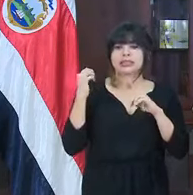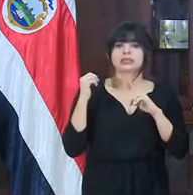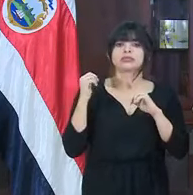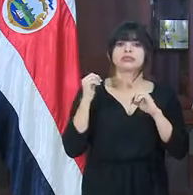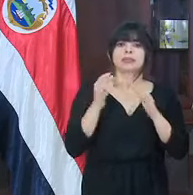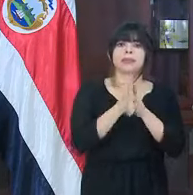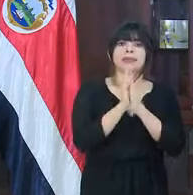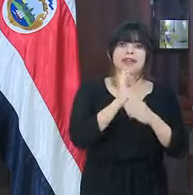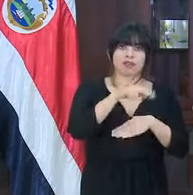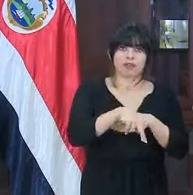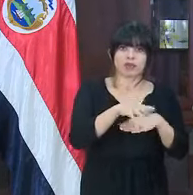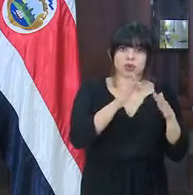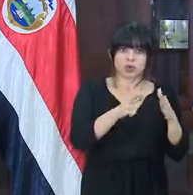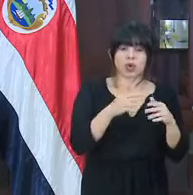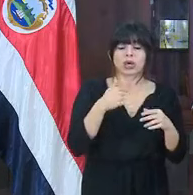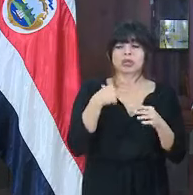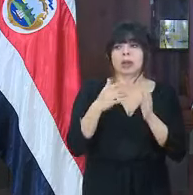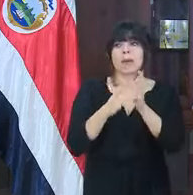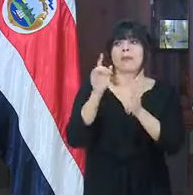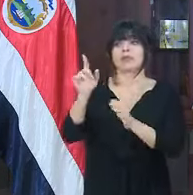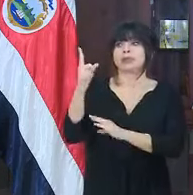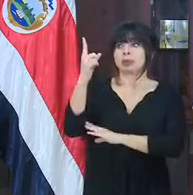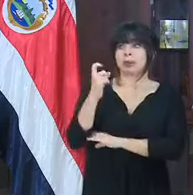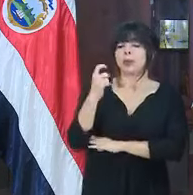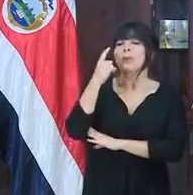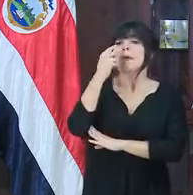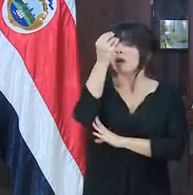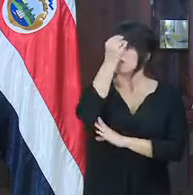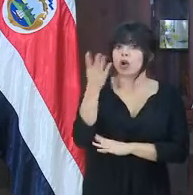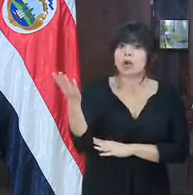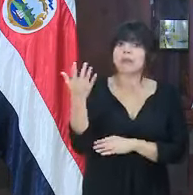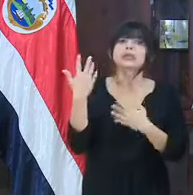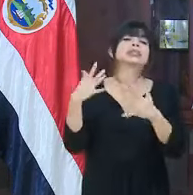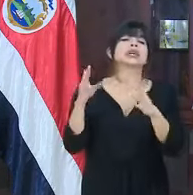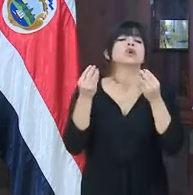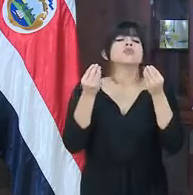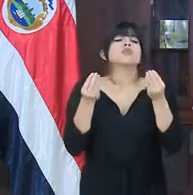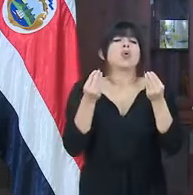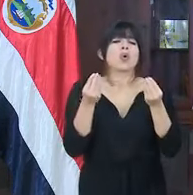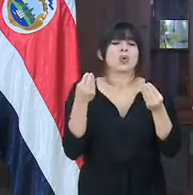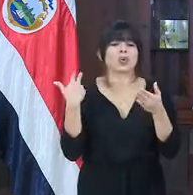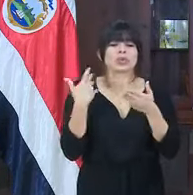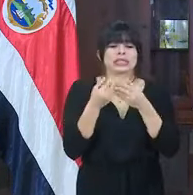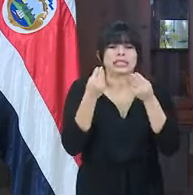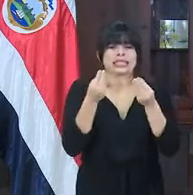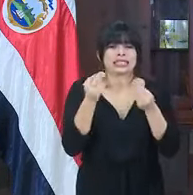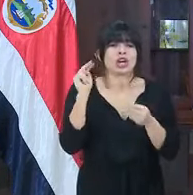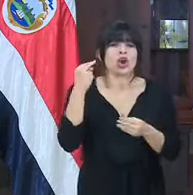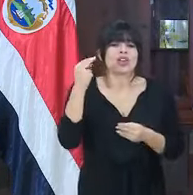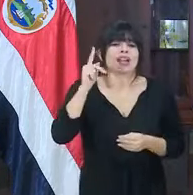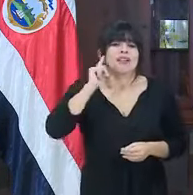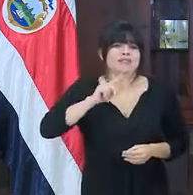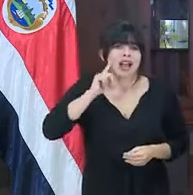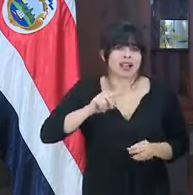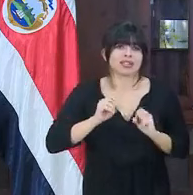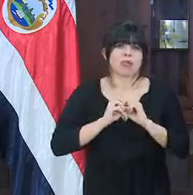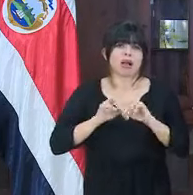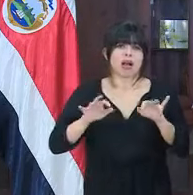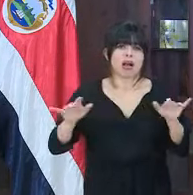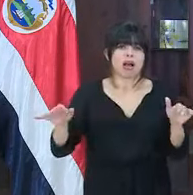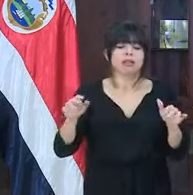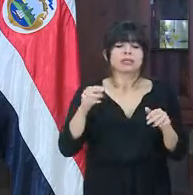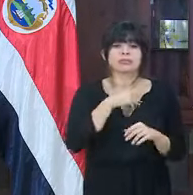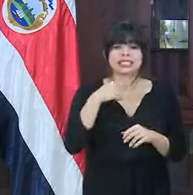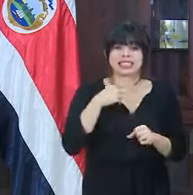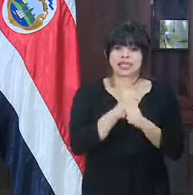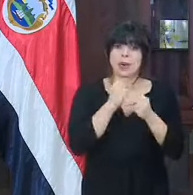solicitando refugio. Y aprovecho su pregunta, mi estimado, para decirles que han circulado muchas noticias falsas que desde el Ministerio de Seguridad Pública